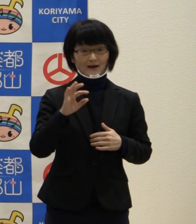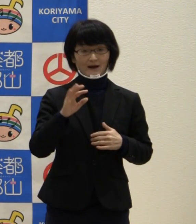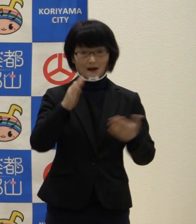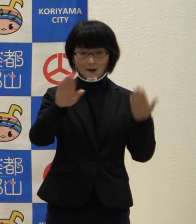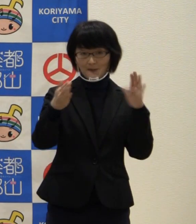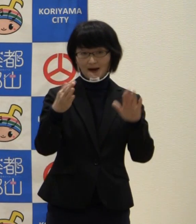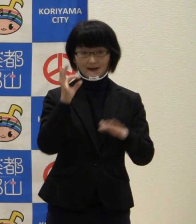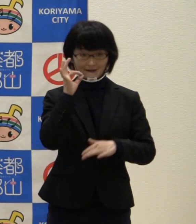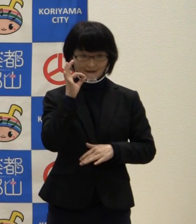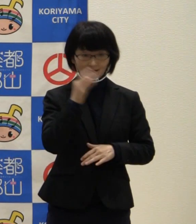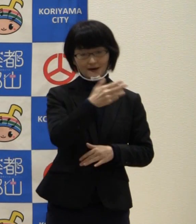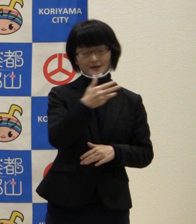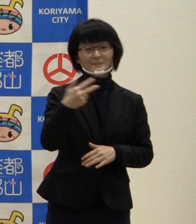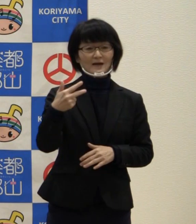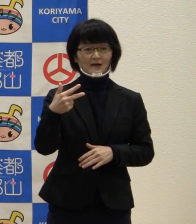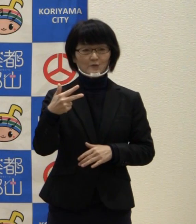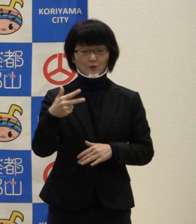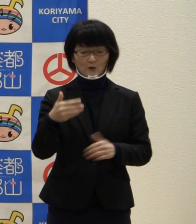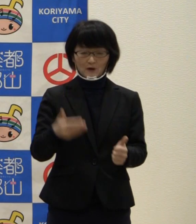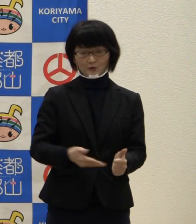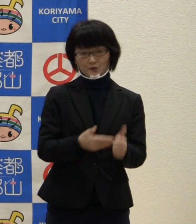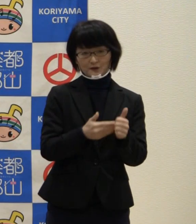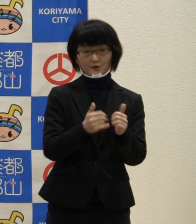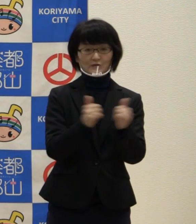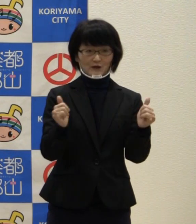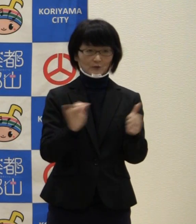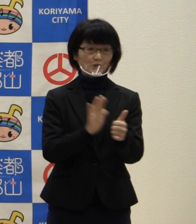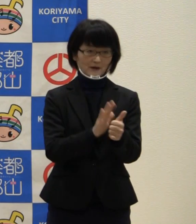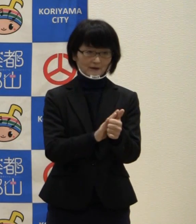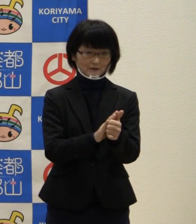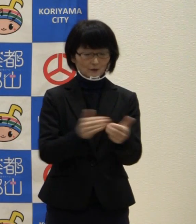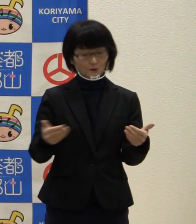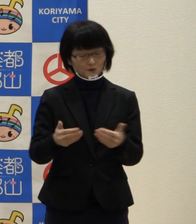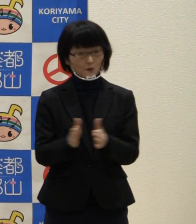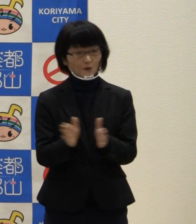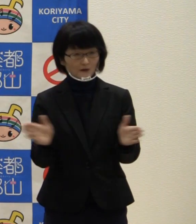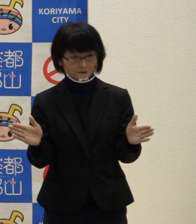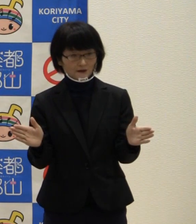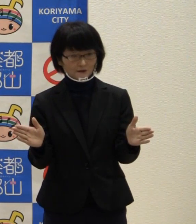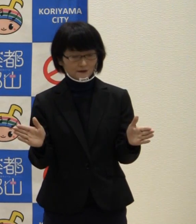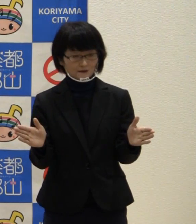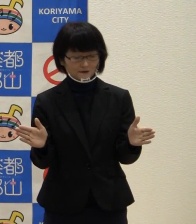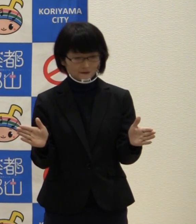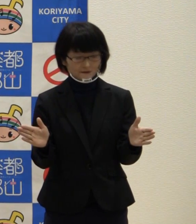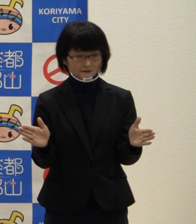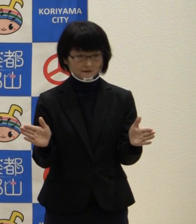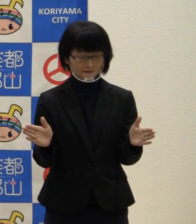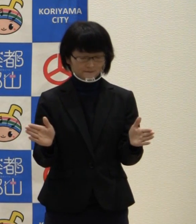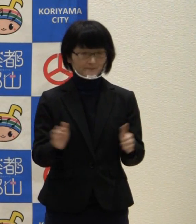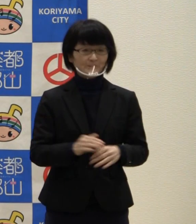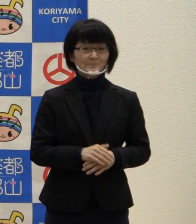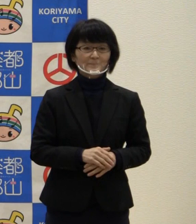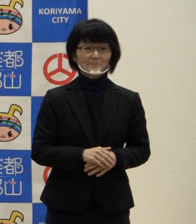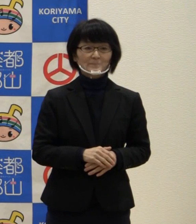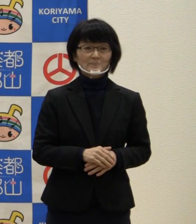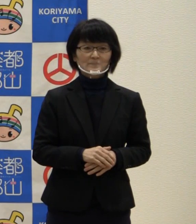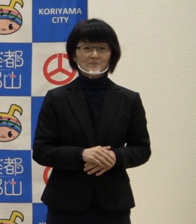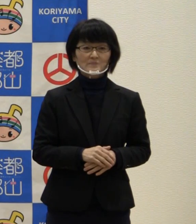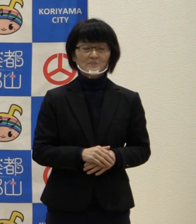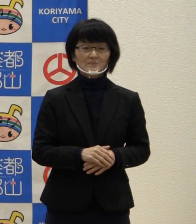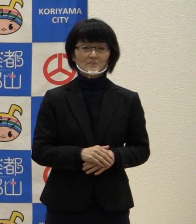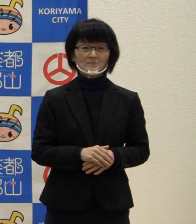887の生産者支援と需要拡大の目指すものでございますが、